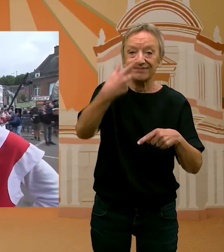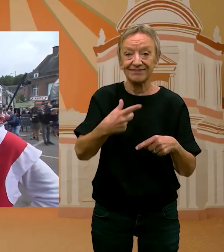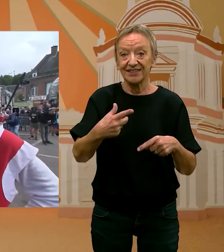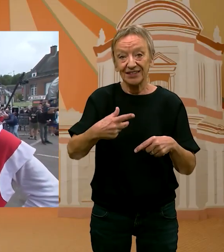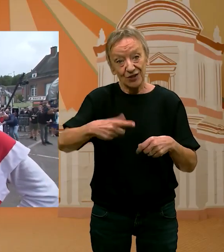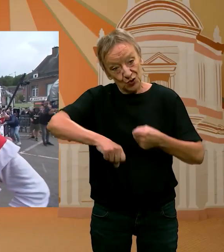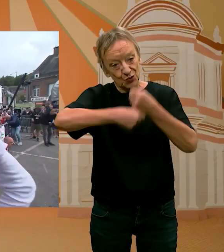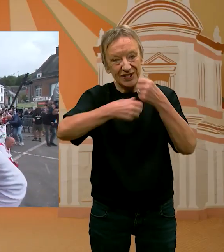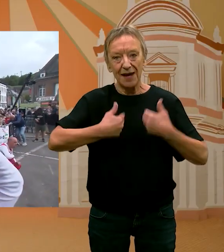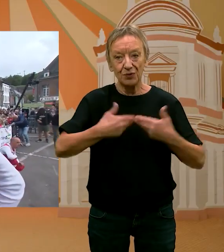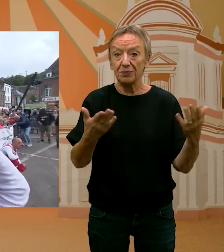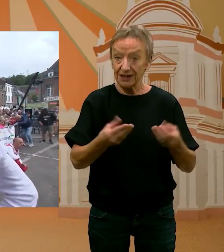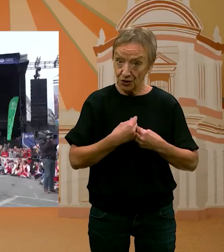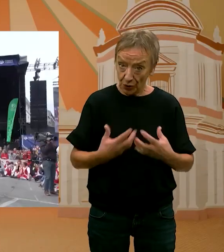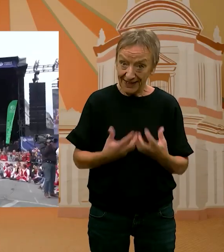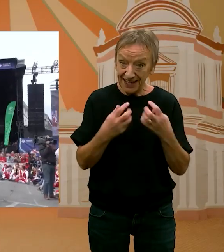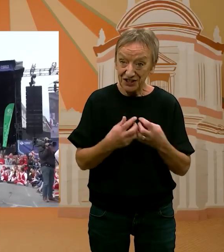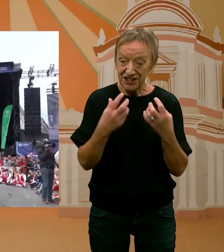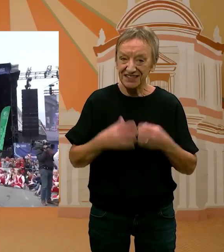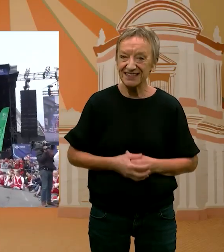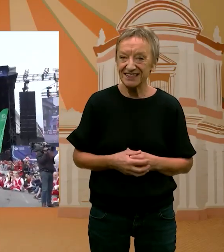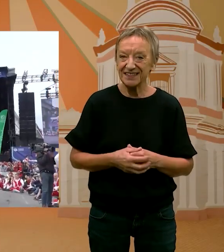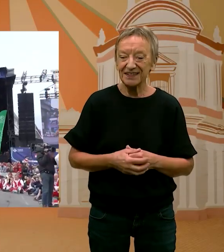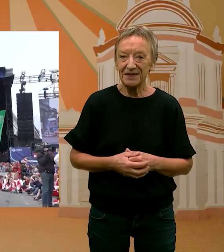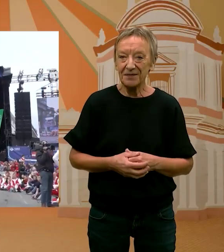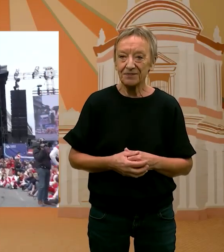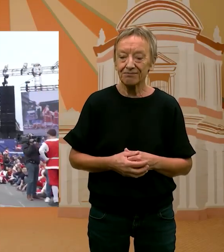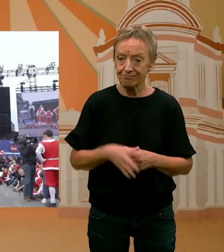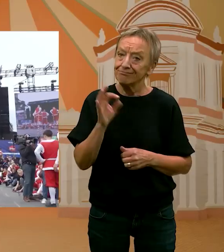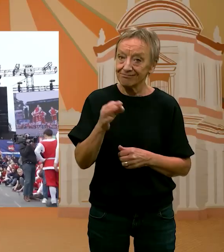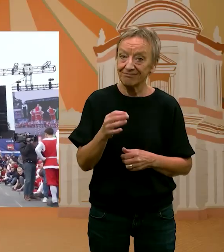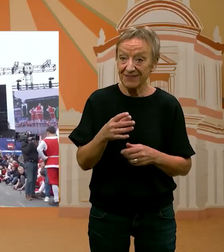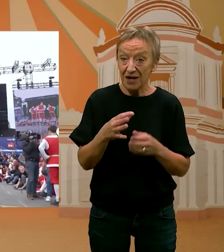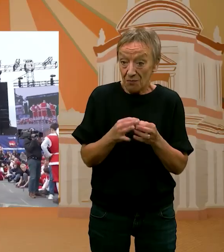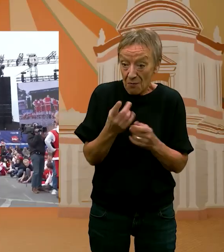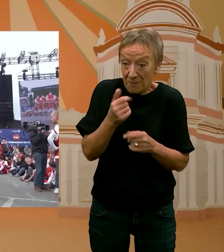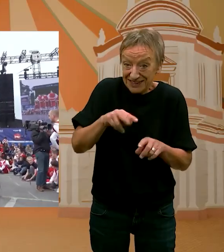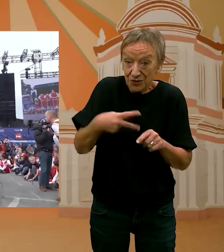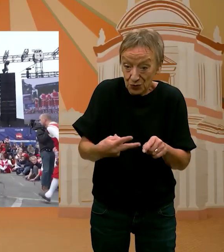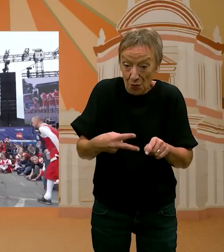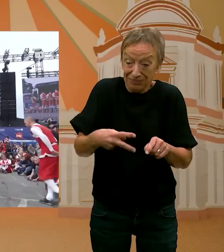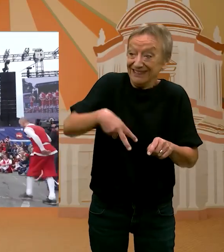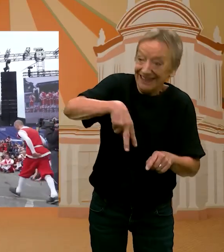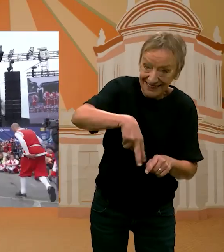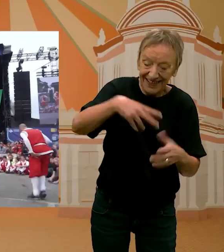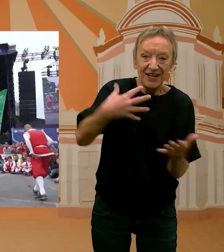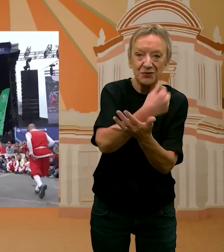Ah vraiment, quand j'ai fait une belle... Je suis bien remonté à un moment, j'ai failli tomber. Et quand ils m'ont encouragé, j'ai vraiment senti